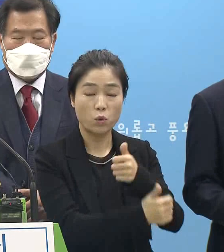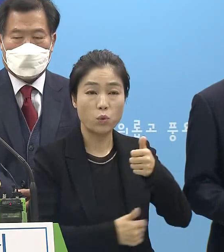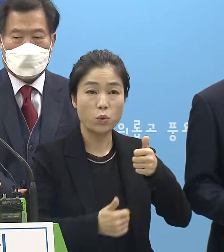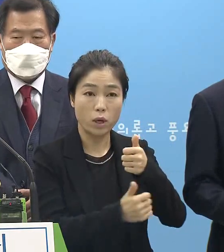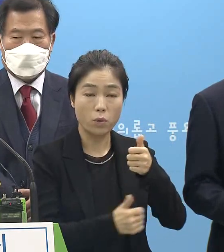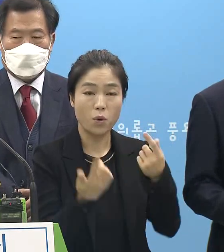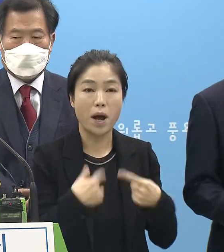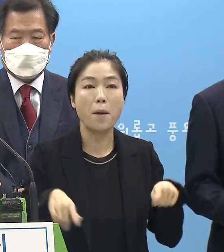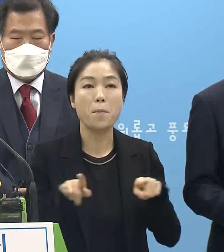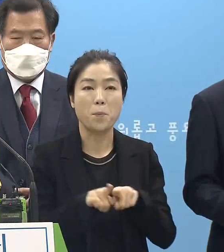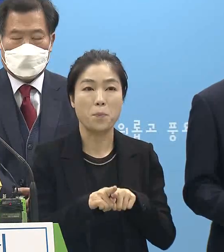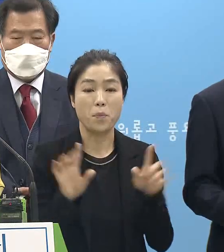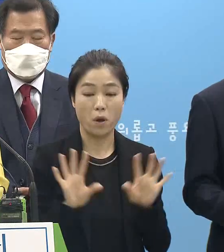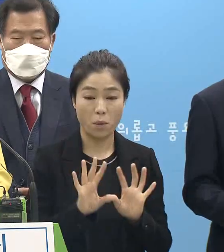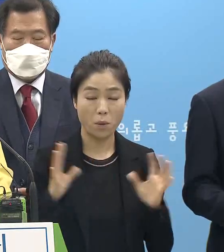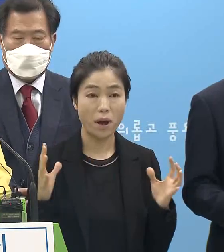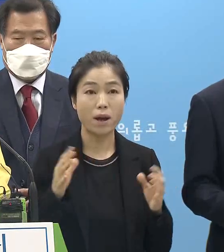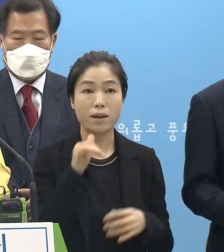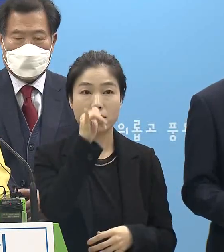위원님들도 함께 해주셨습니다.